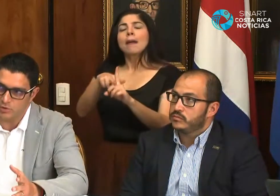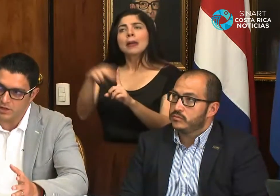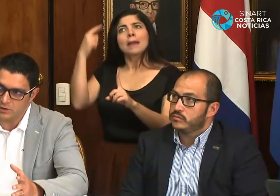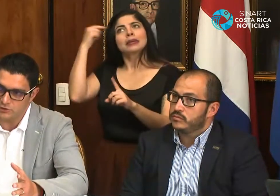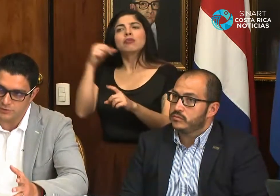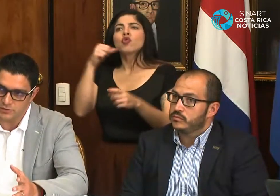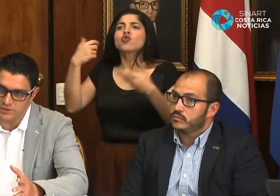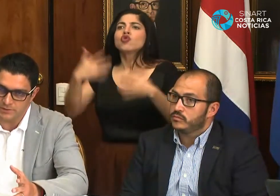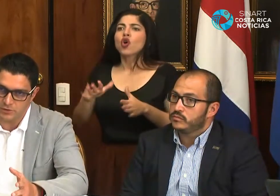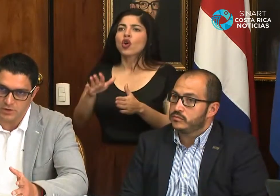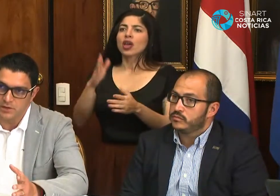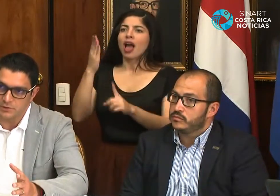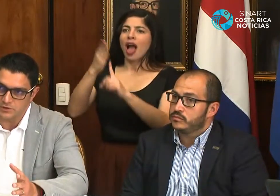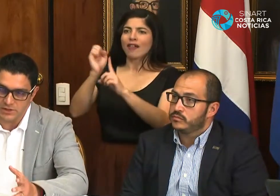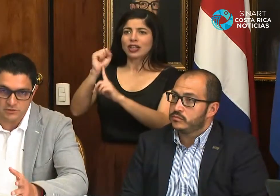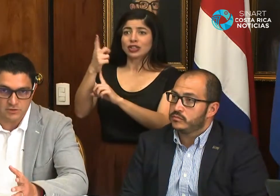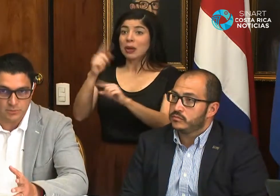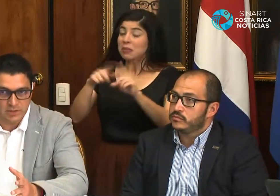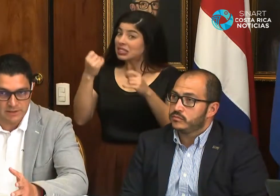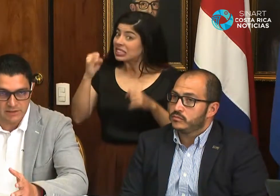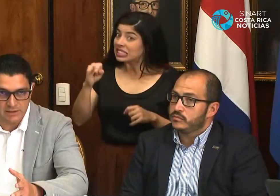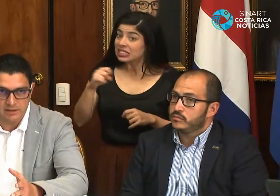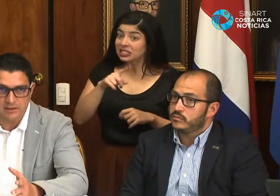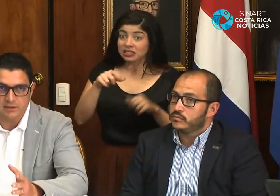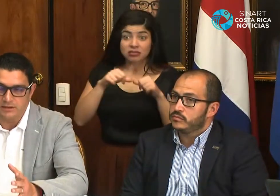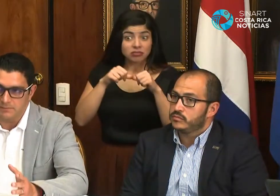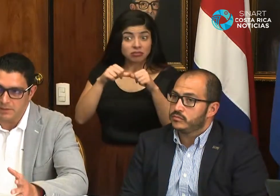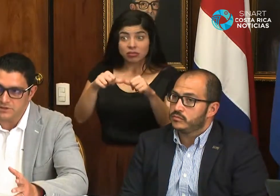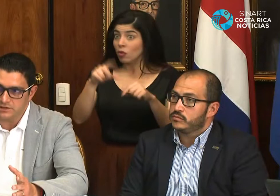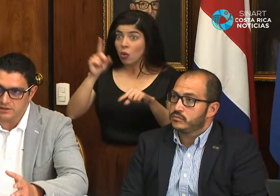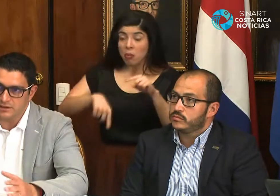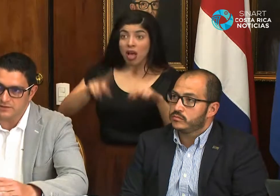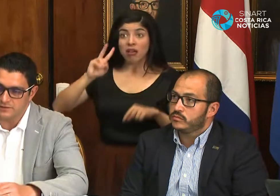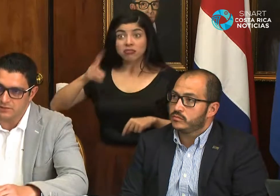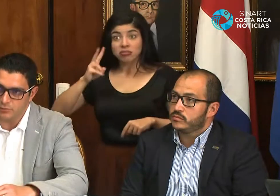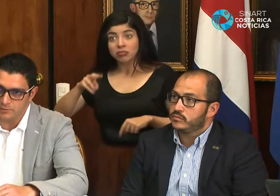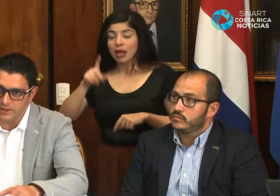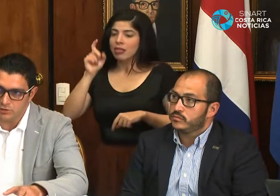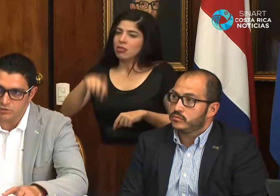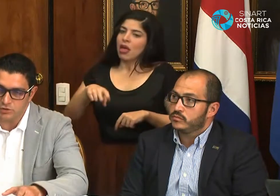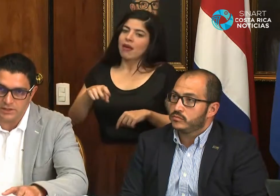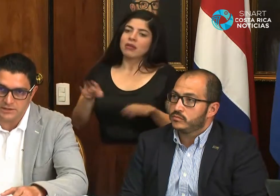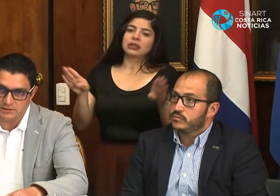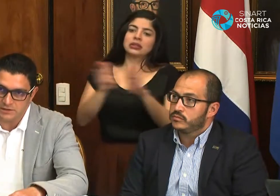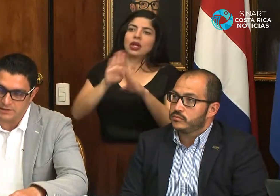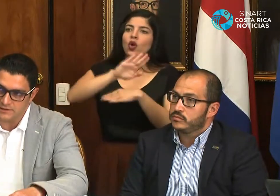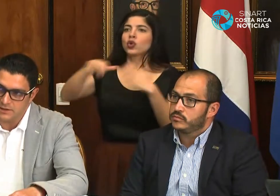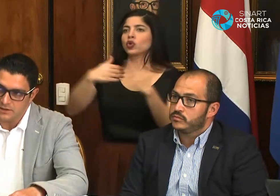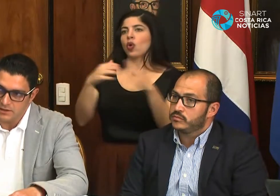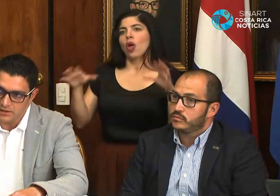para no provocar una disrupción social mayor. Pero si esto no se puede mantener, vamos a tener que cerrar por parejo todas las actividades. Y